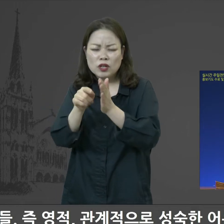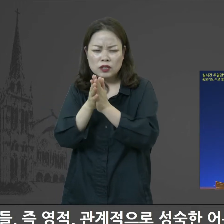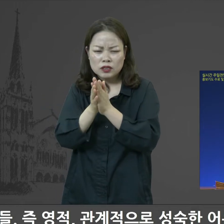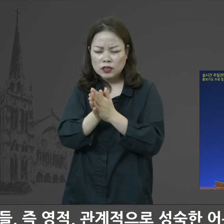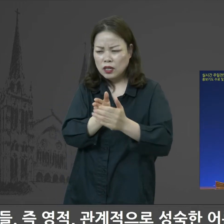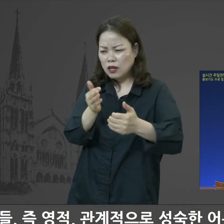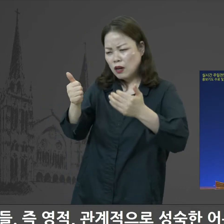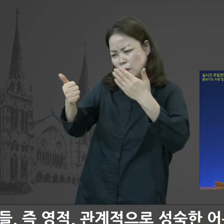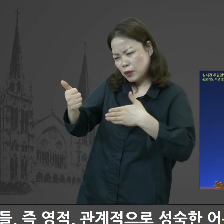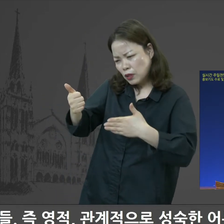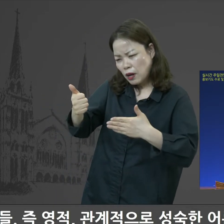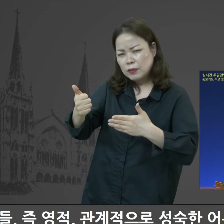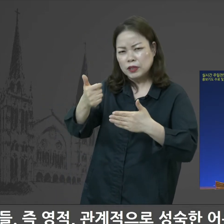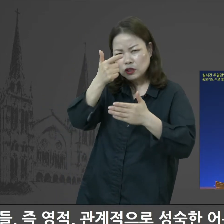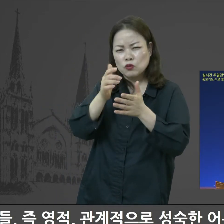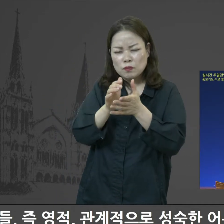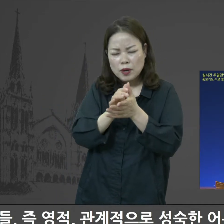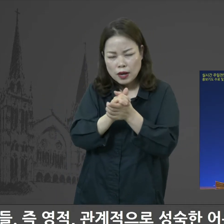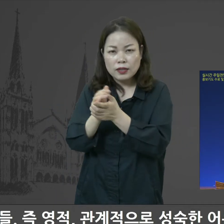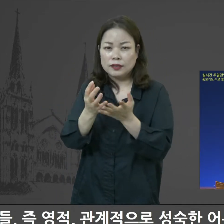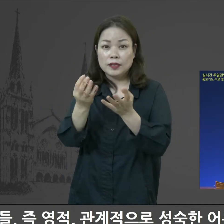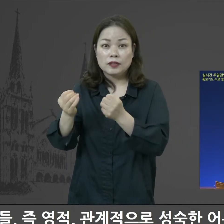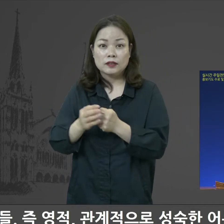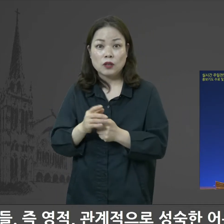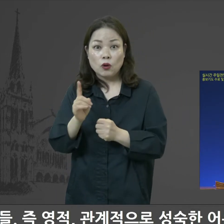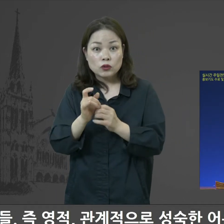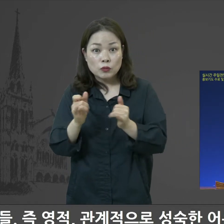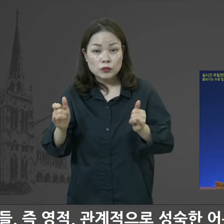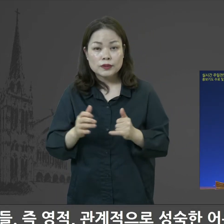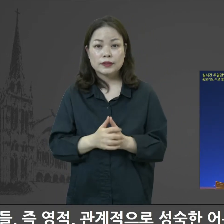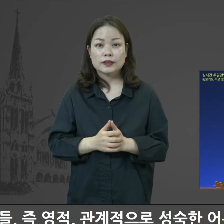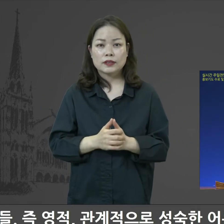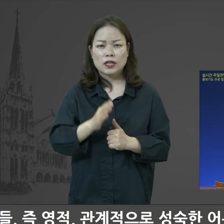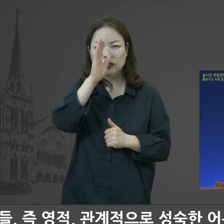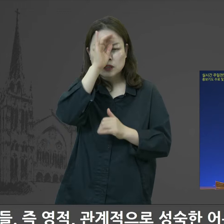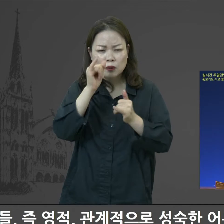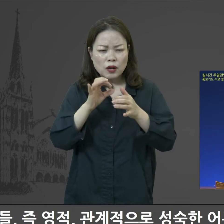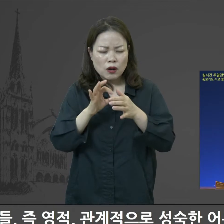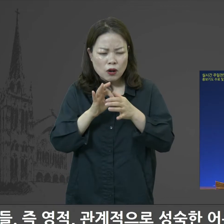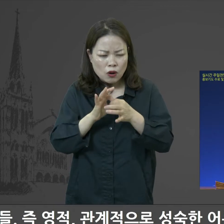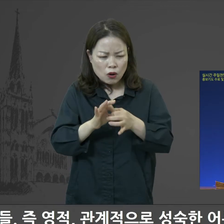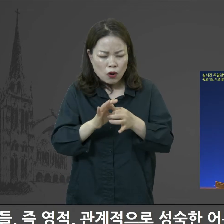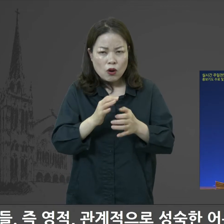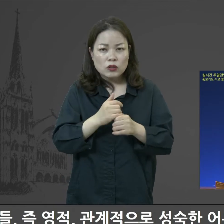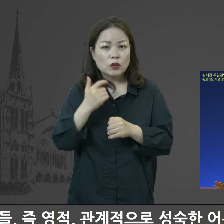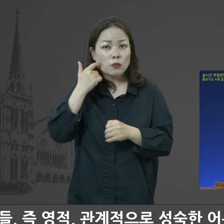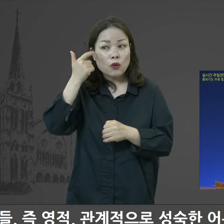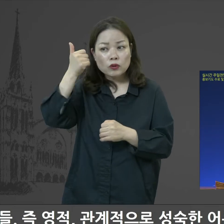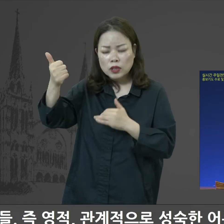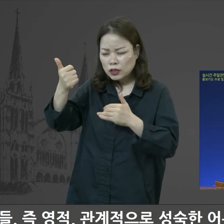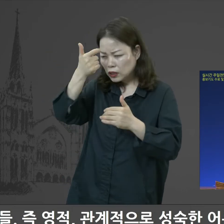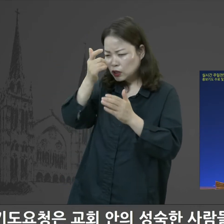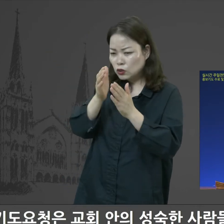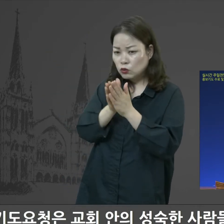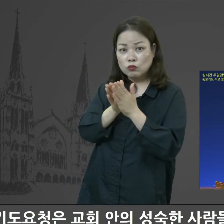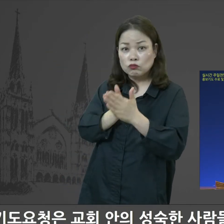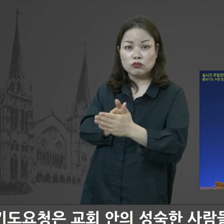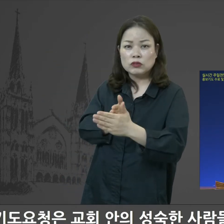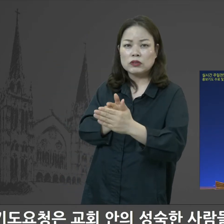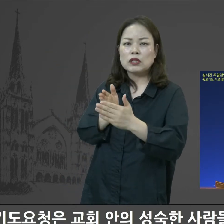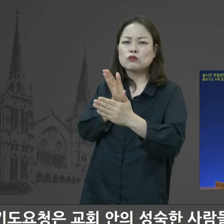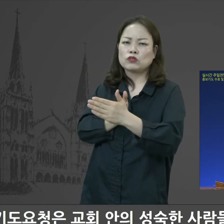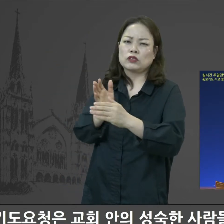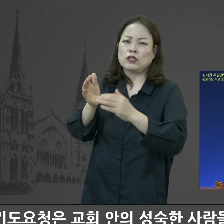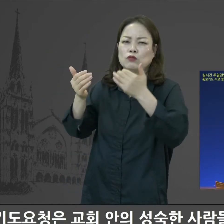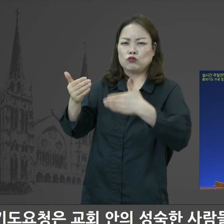부탁을 받으면 기도를 많이 합니다. 근데 어떤 분들은 질병과 싸우고 있는데 목회자에게 기도 부탁을 안 하시는 분들이